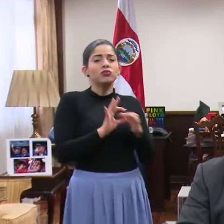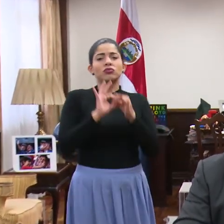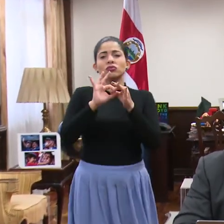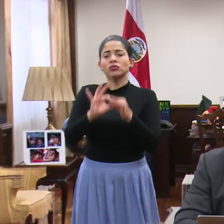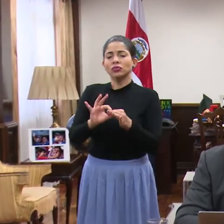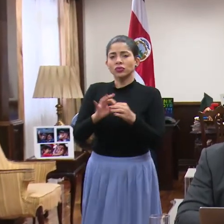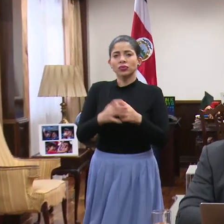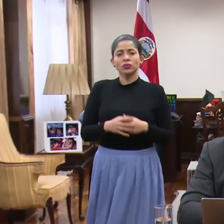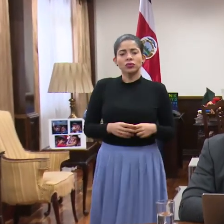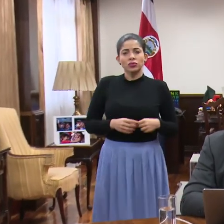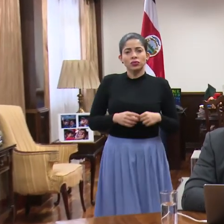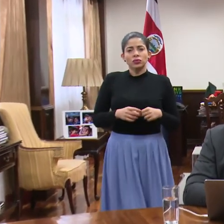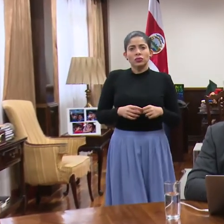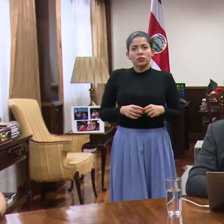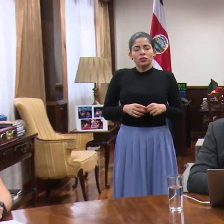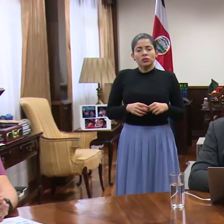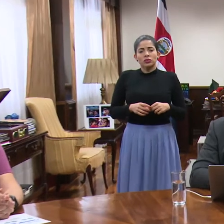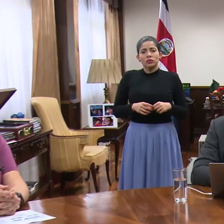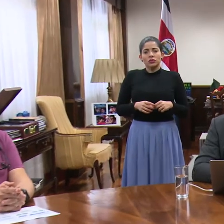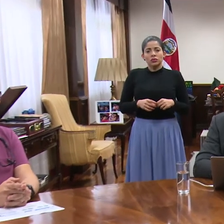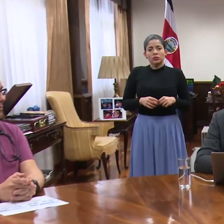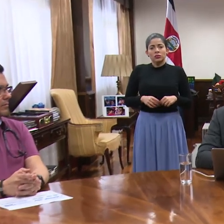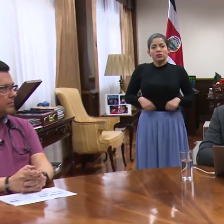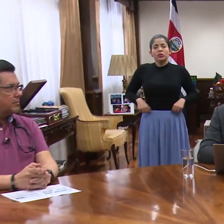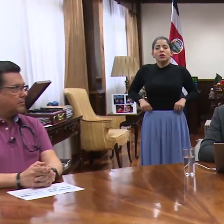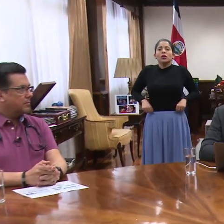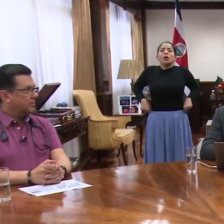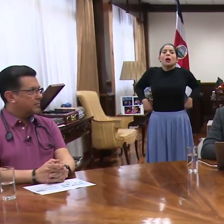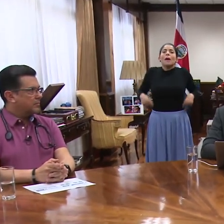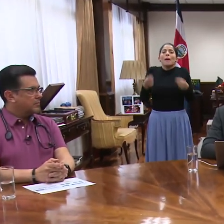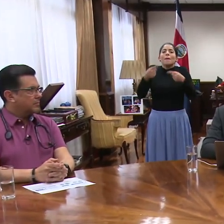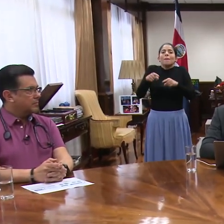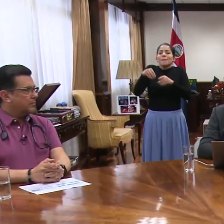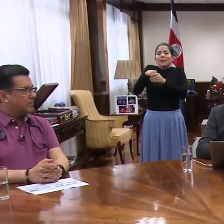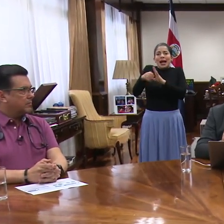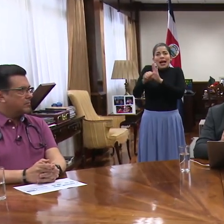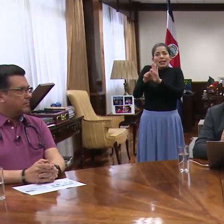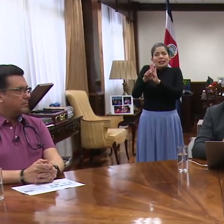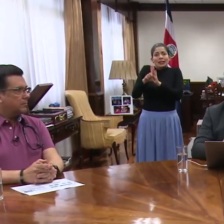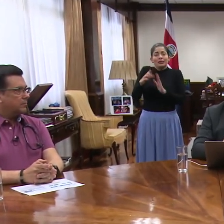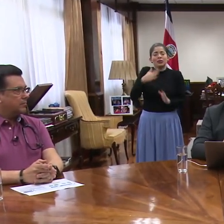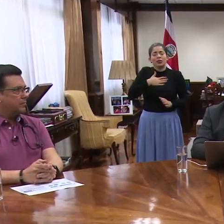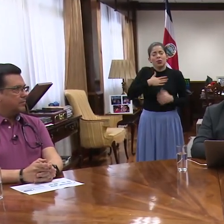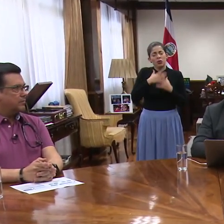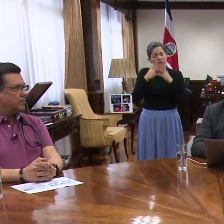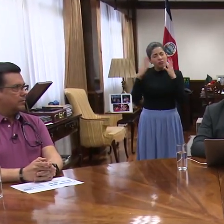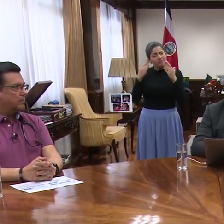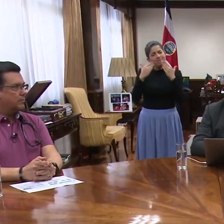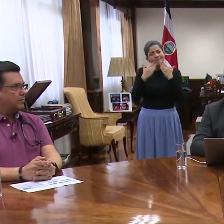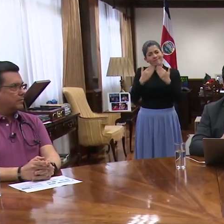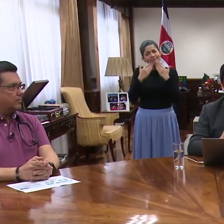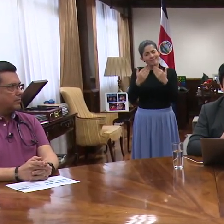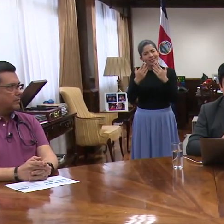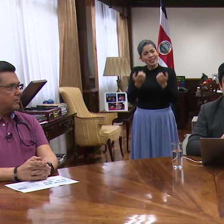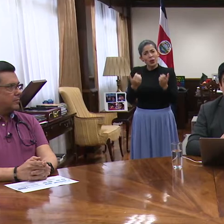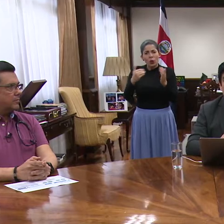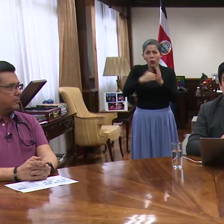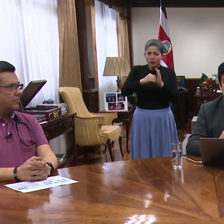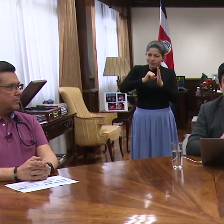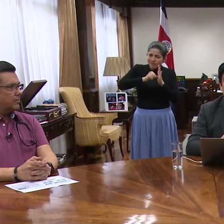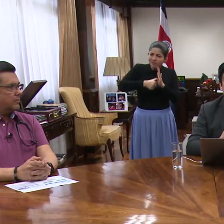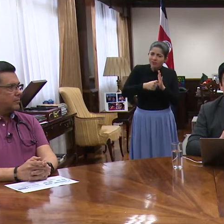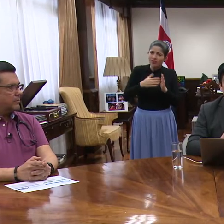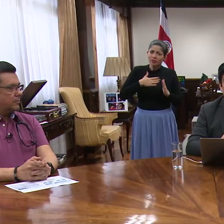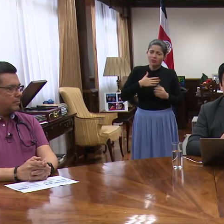con lo que pasa en la Asamblea Legislativa, yo estoy muy agradecido y quiero nuevamente subrayar